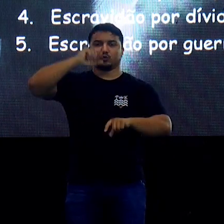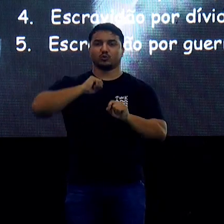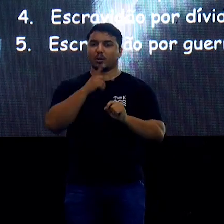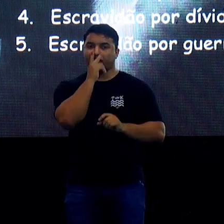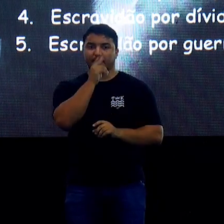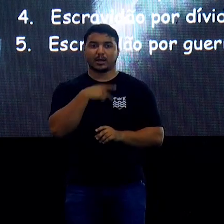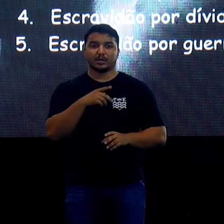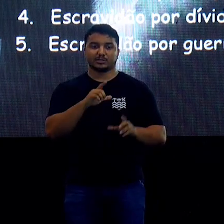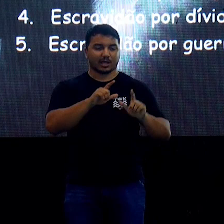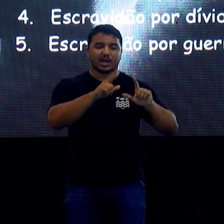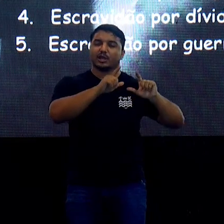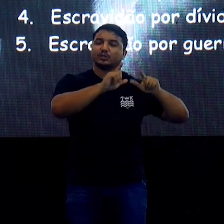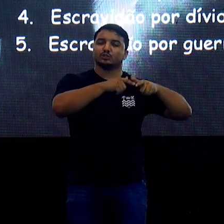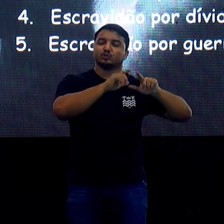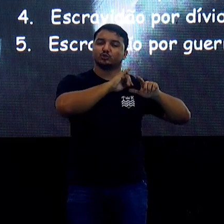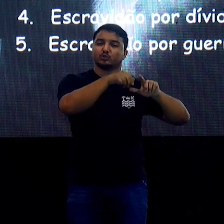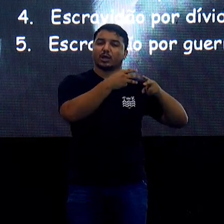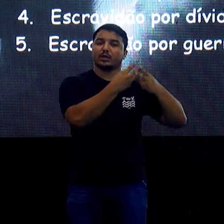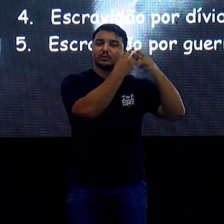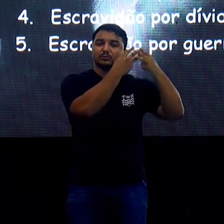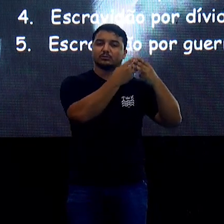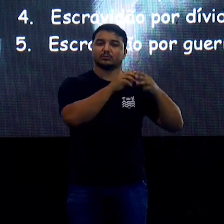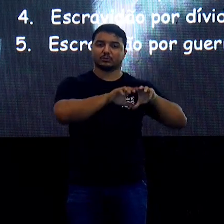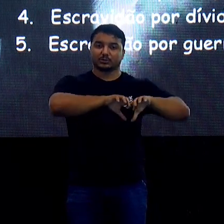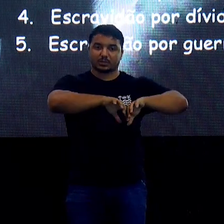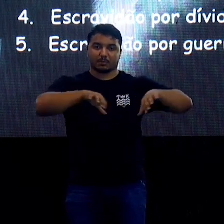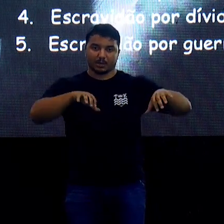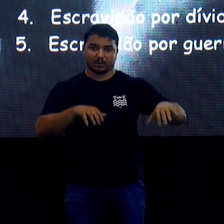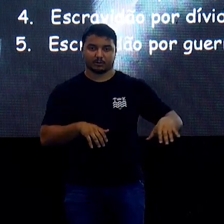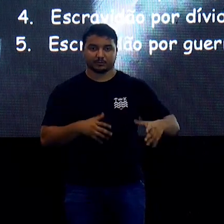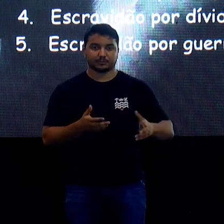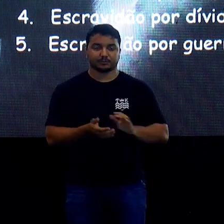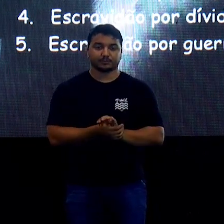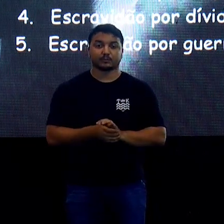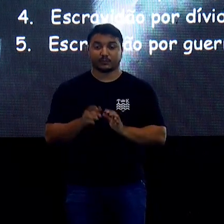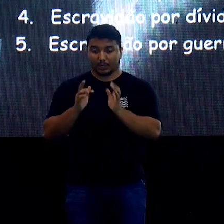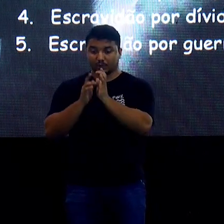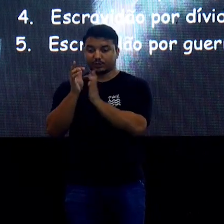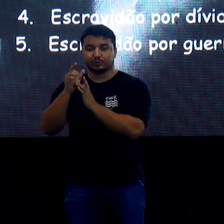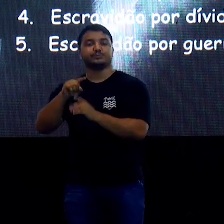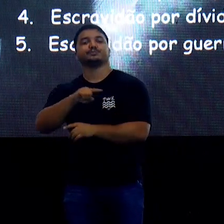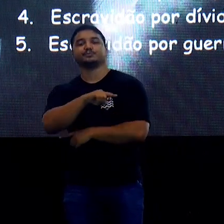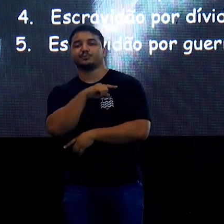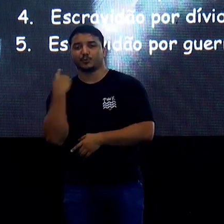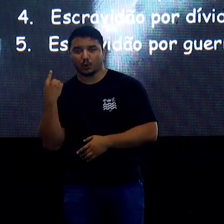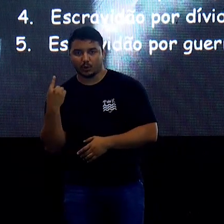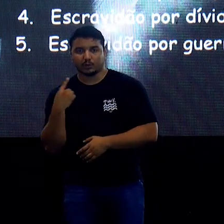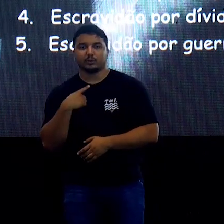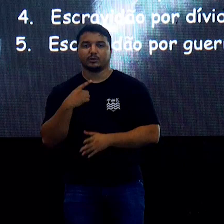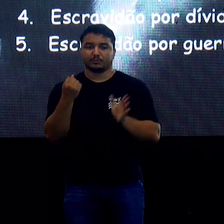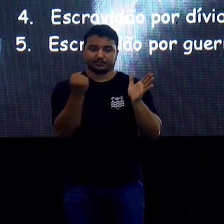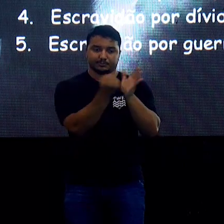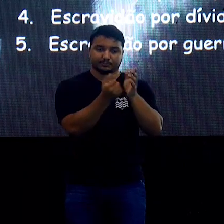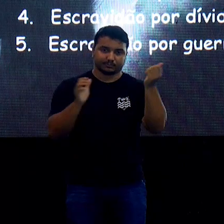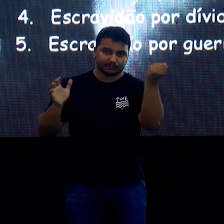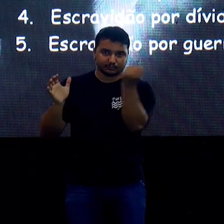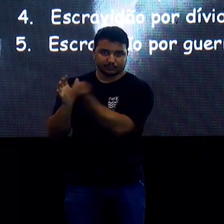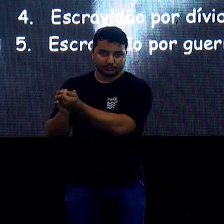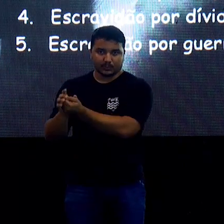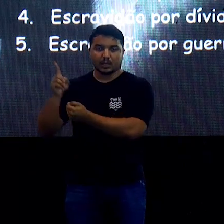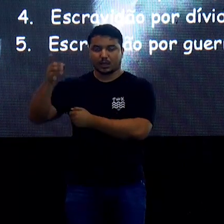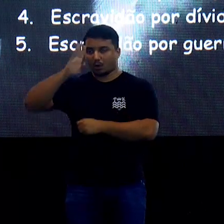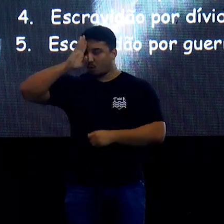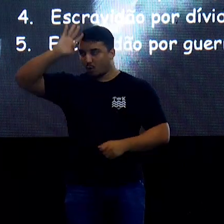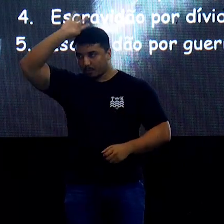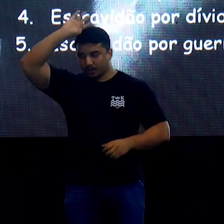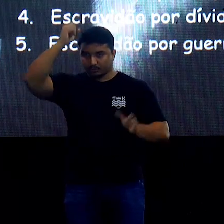romperam com o judaísmo. O que é que aconteceu com Cristo? Morreu, foi morto pelos romanos, foi